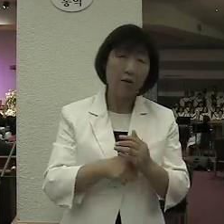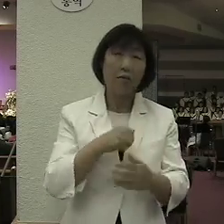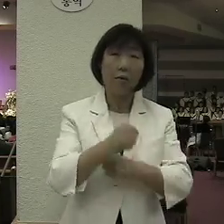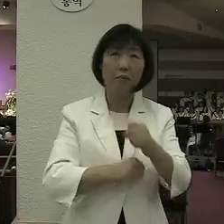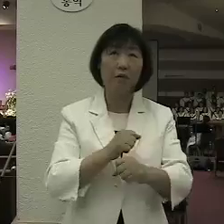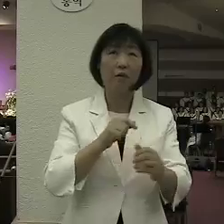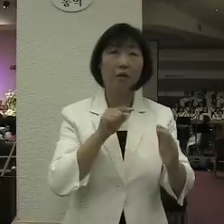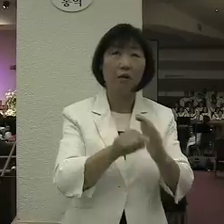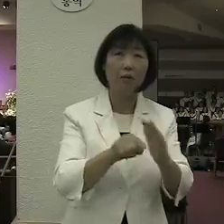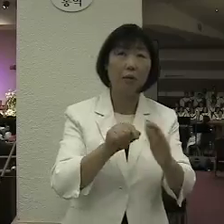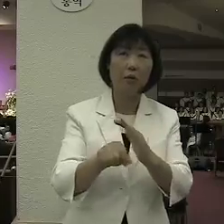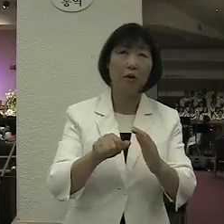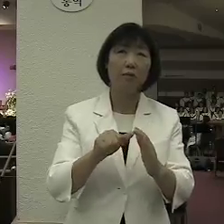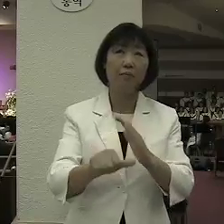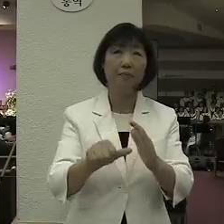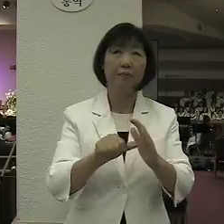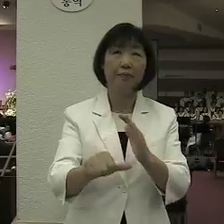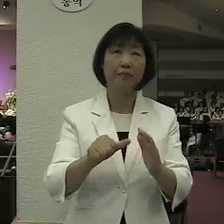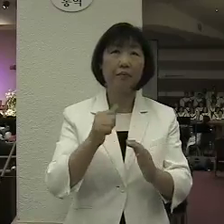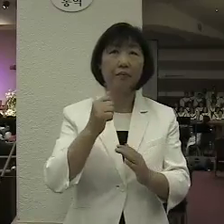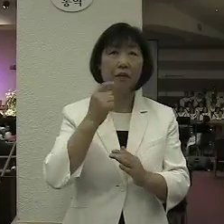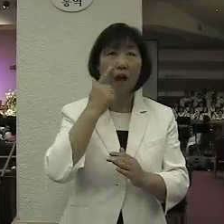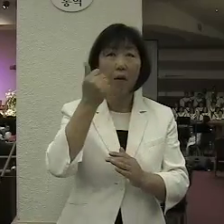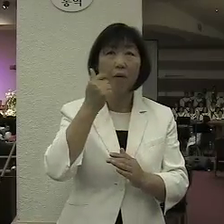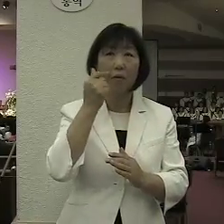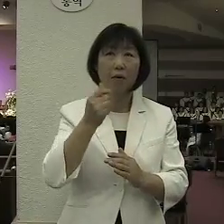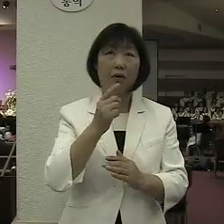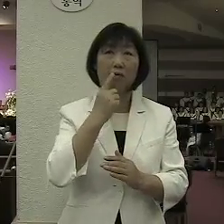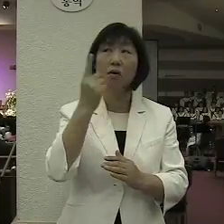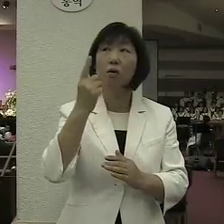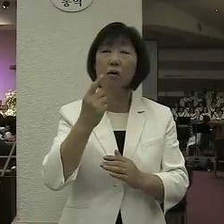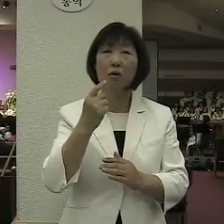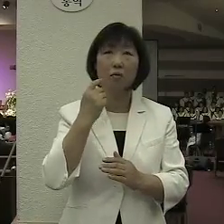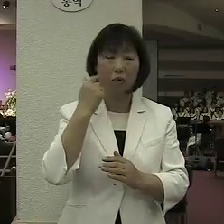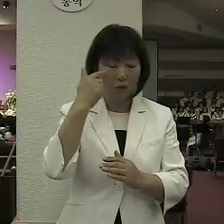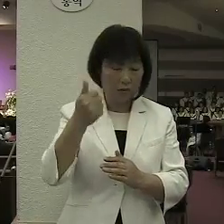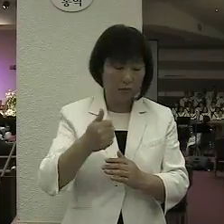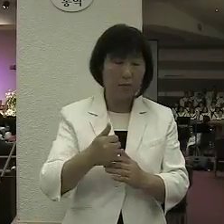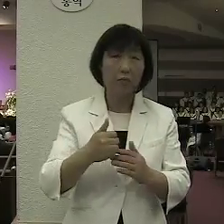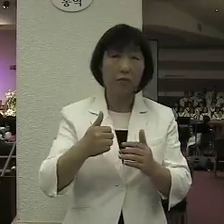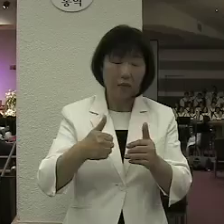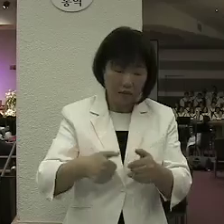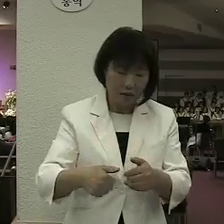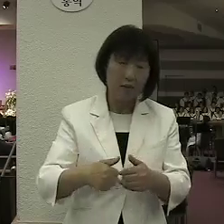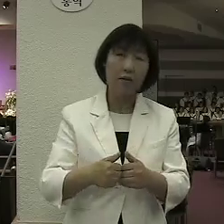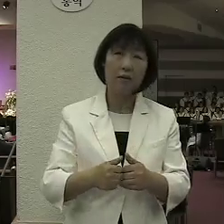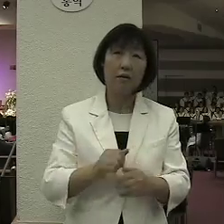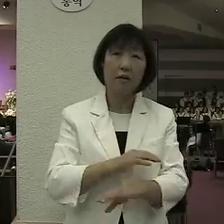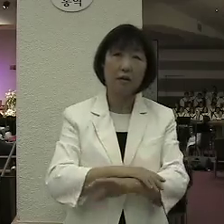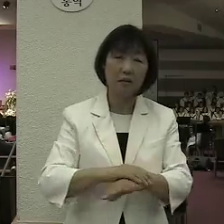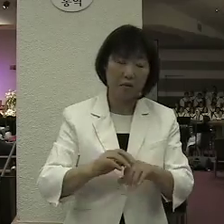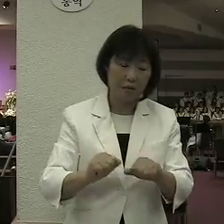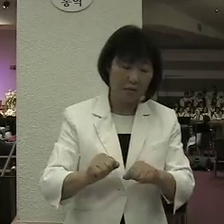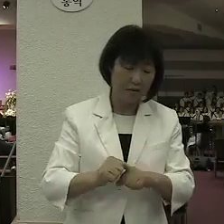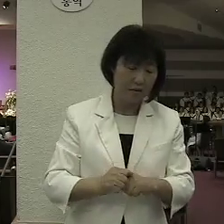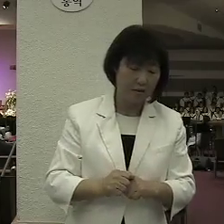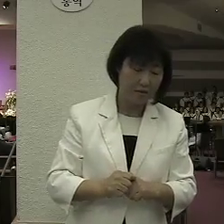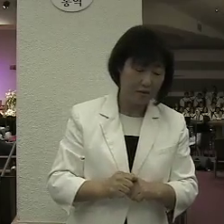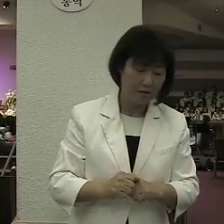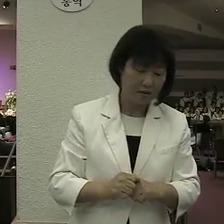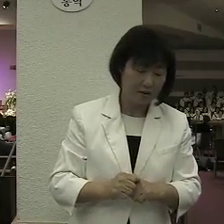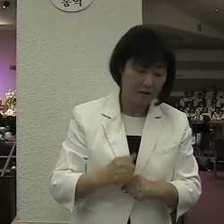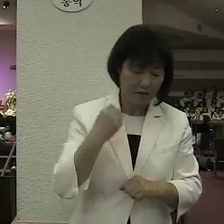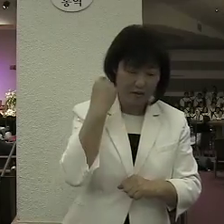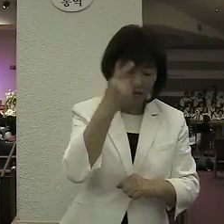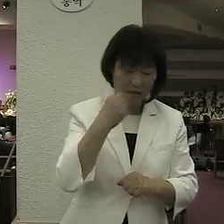방에서 정말 그 사람들과 만나서 정말 중요한 분들과 만나서 얘기하고 있을 때도 지금은 안 그럽니다. 지금 나서 얘기를 그러지